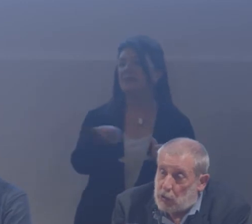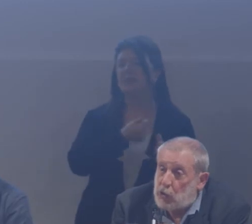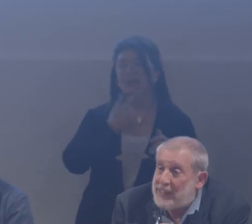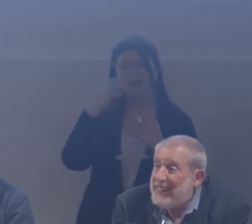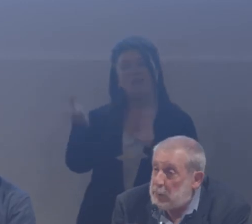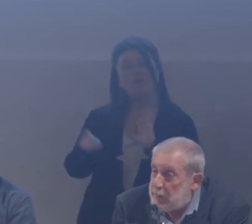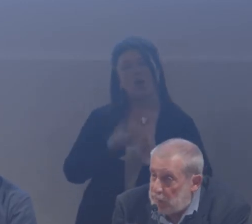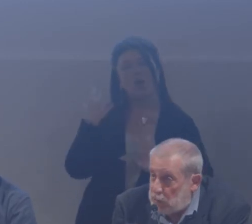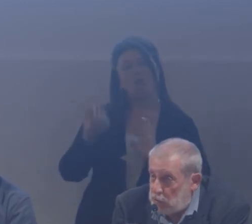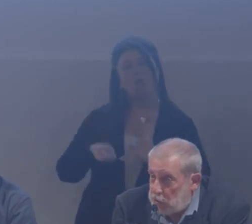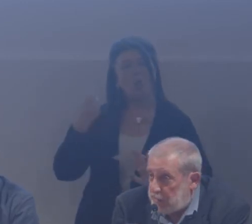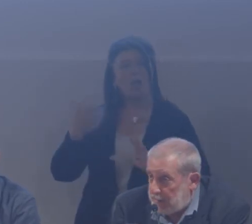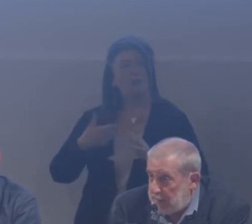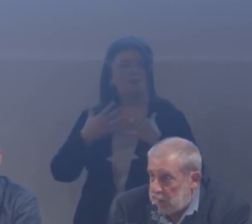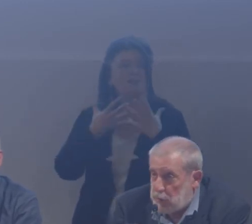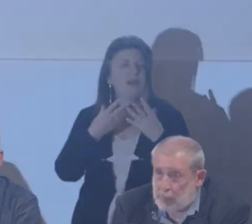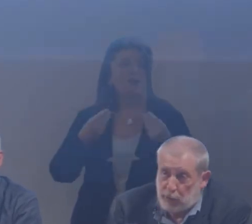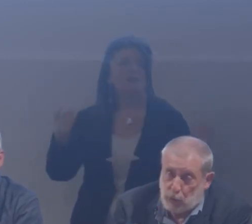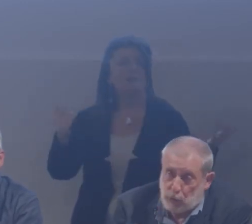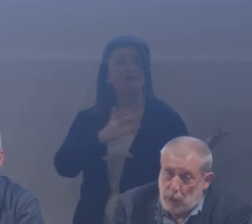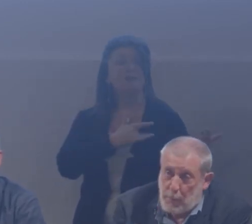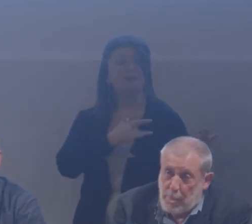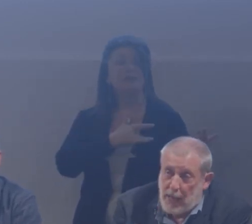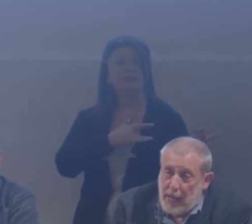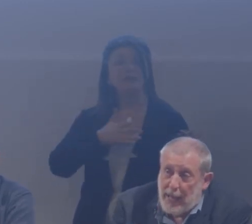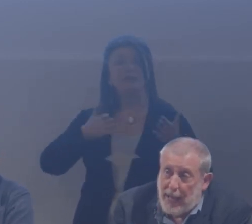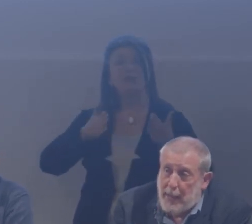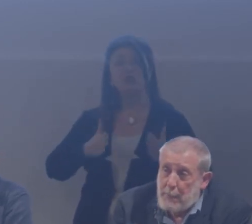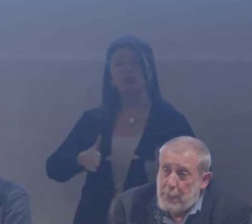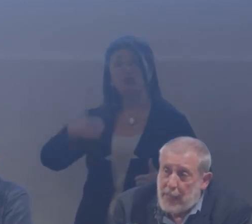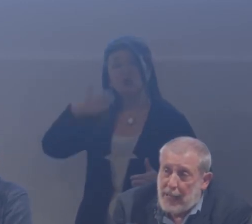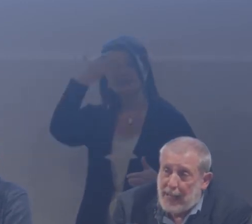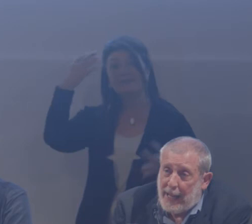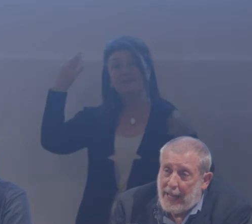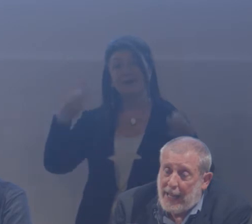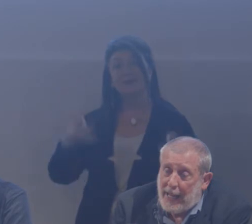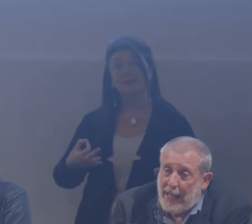sul nostro sentimento di cittadini soprattutto. E